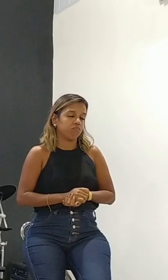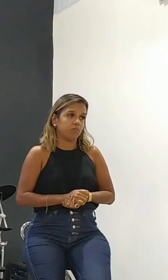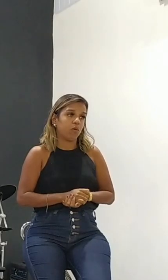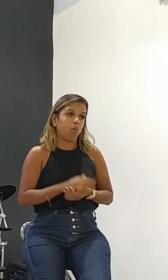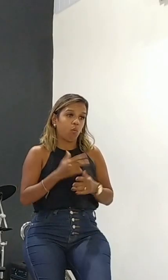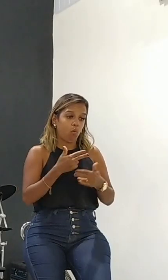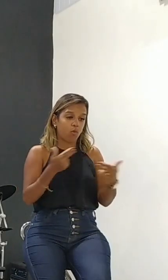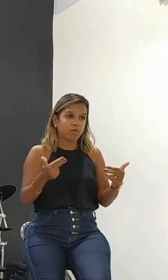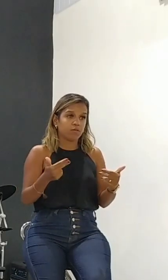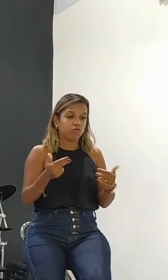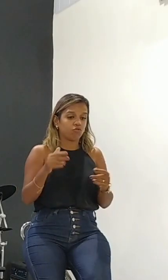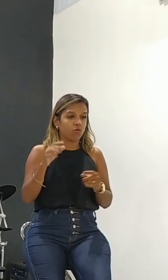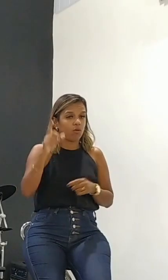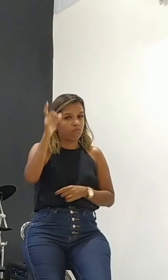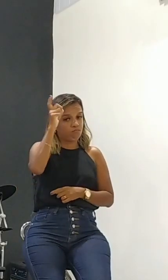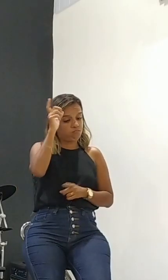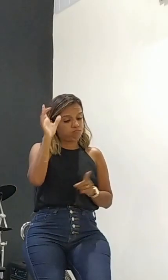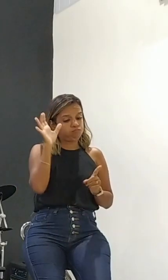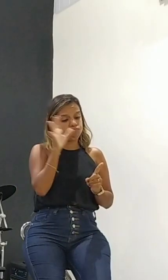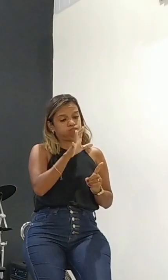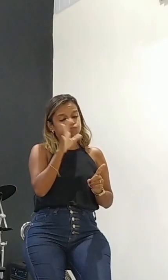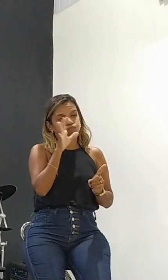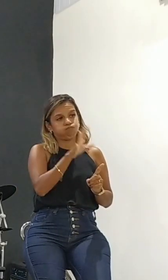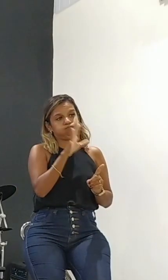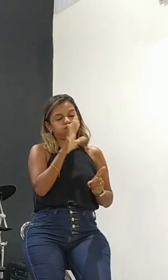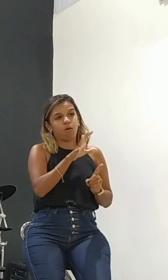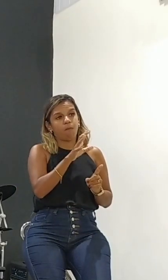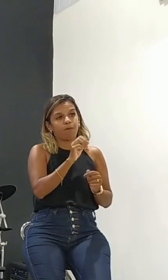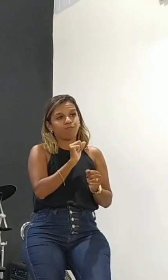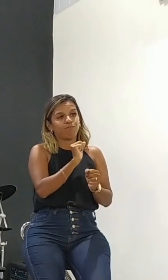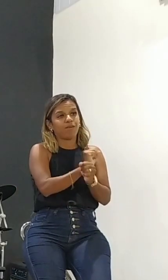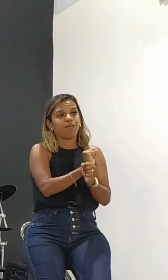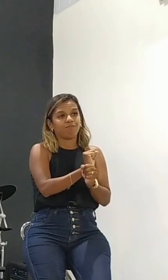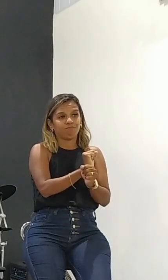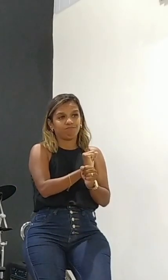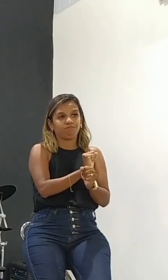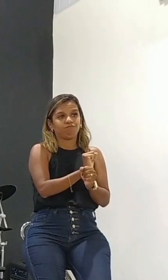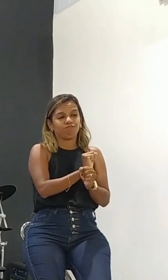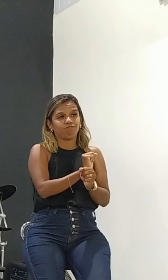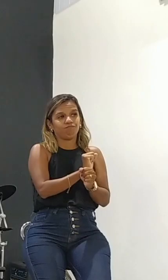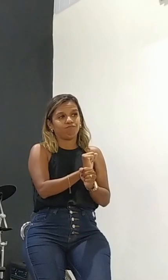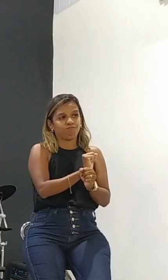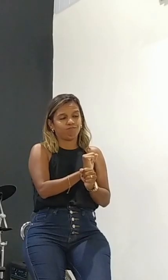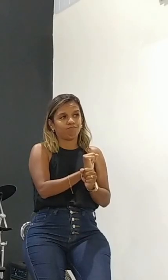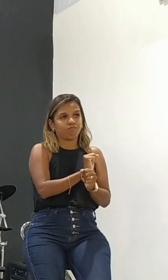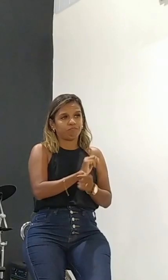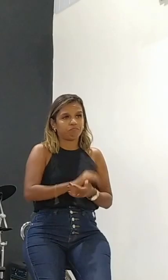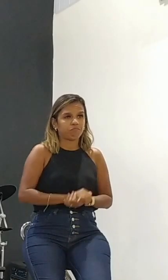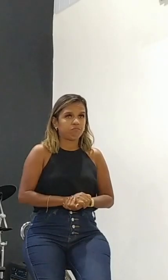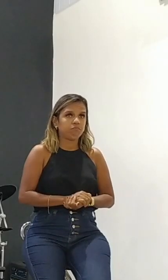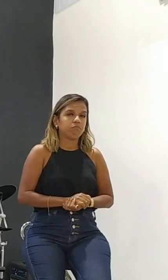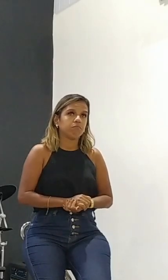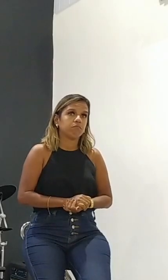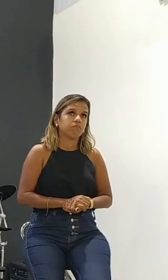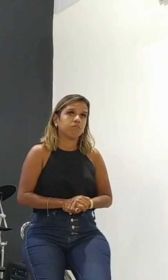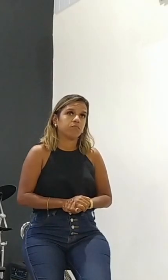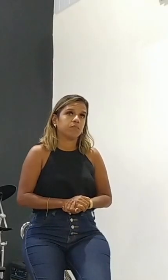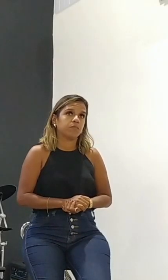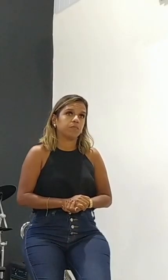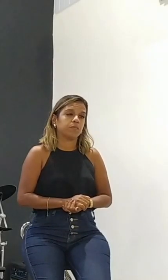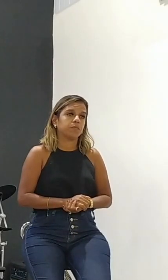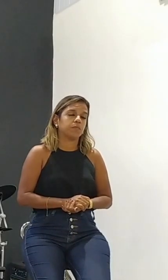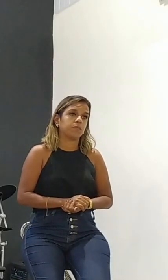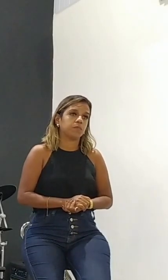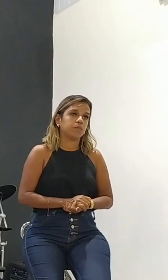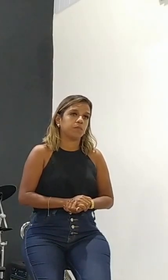alianças que o inimigo ele vai fazer conosco para nos paralisar, para nos fazer descer do mundo, para nos fazer